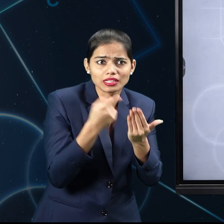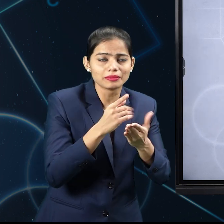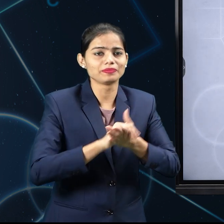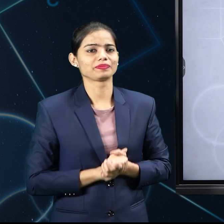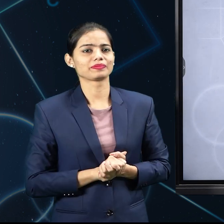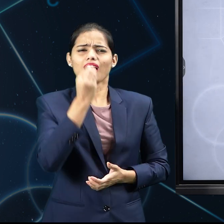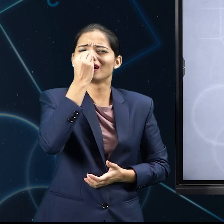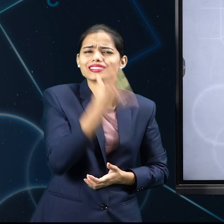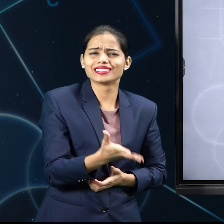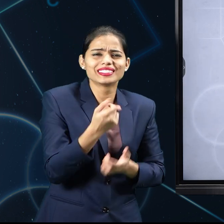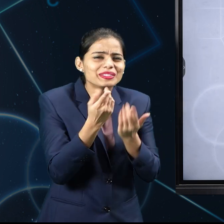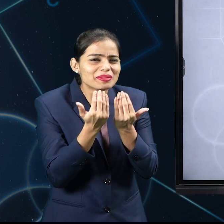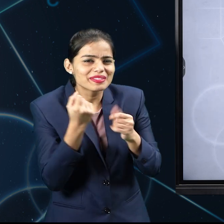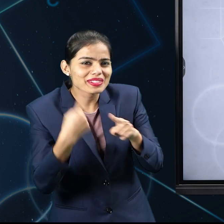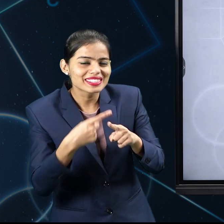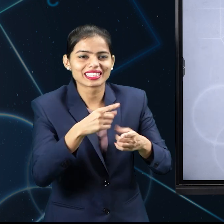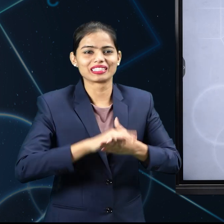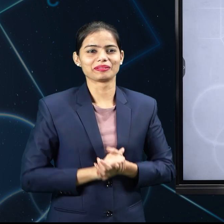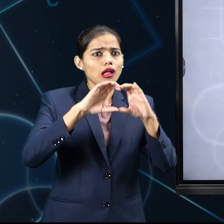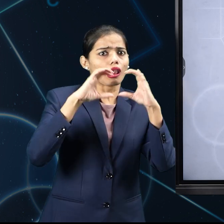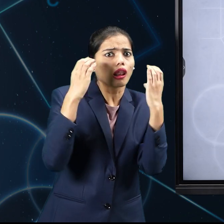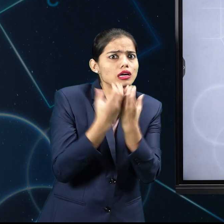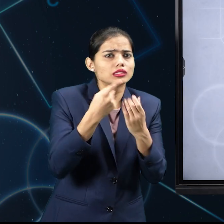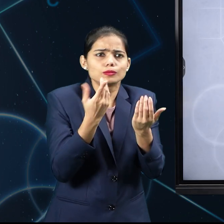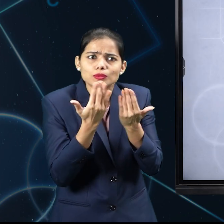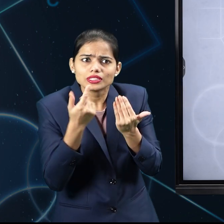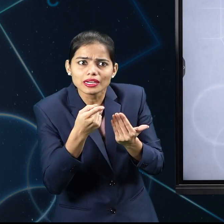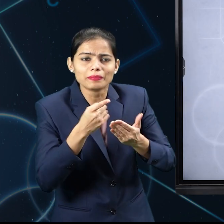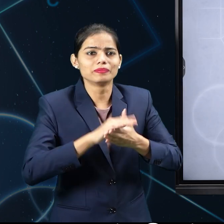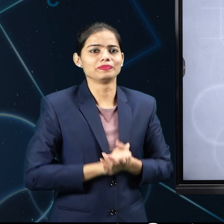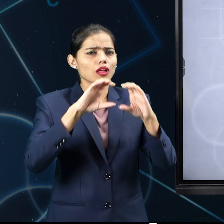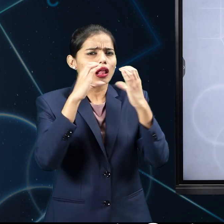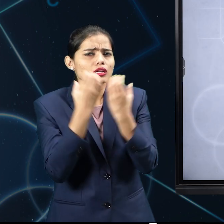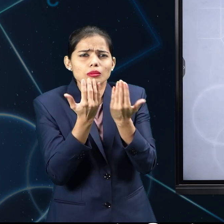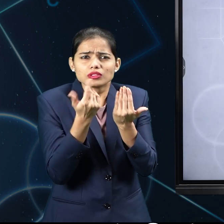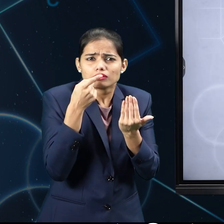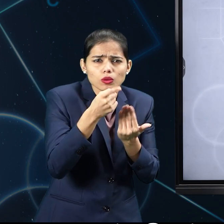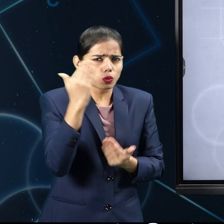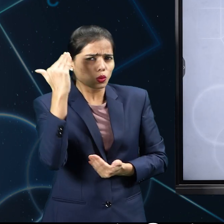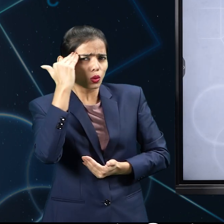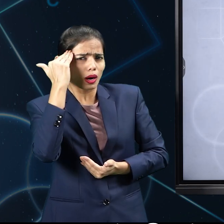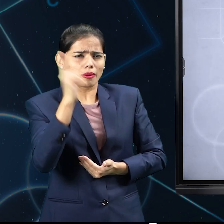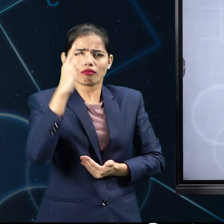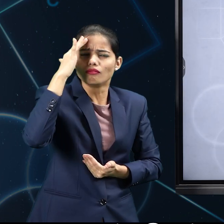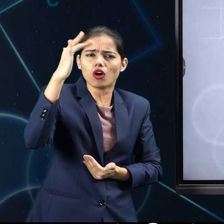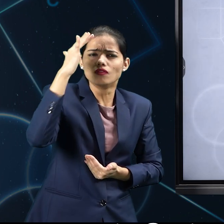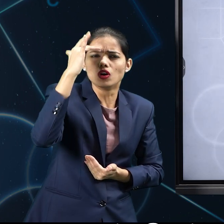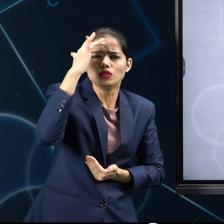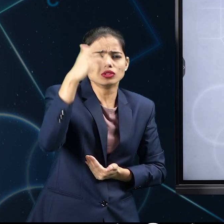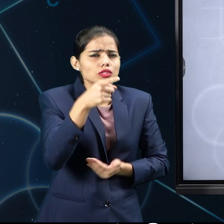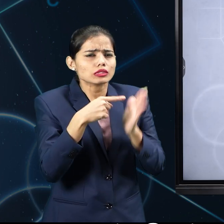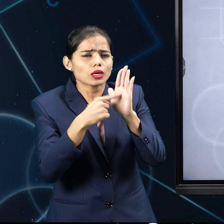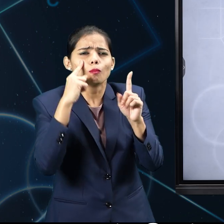सांप्रदायिक संभाव्यता आणि प्रायोगिक संभाव्यता. सांप्रदायिक संभाव्यता. सांप्रदायिक संभाव्यतेला सैद्धांतिक